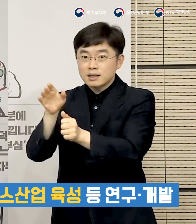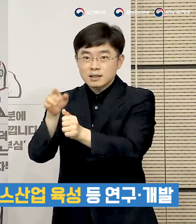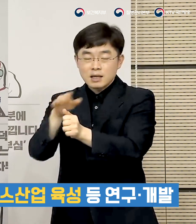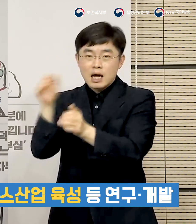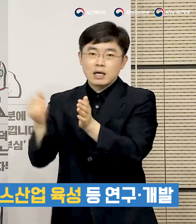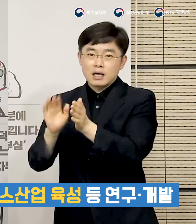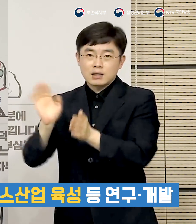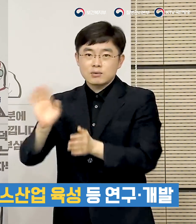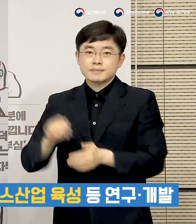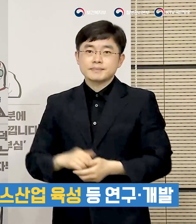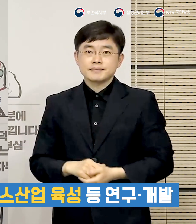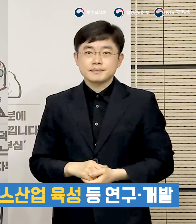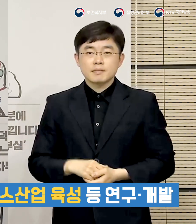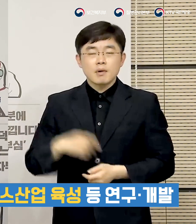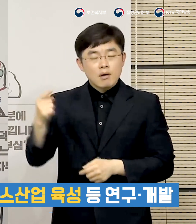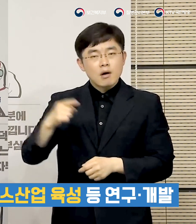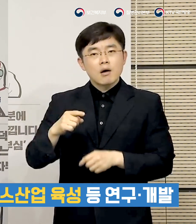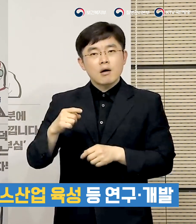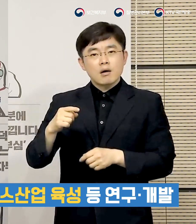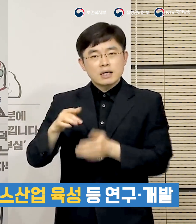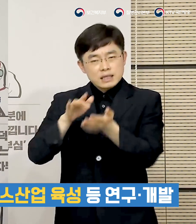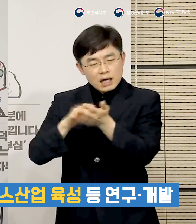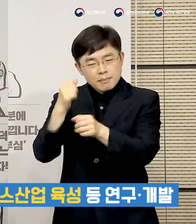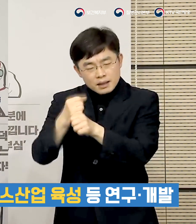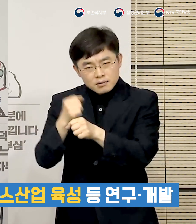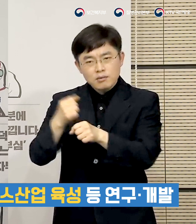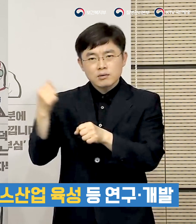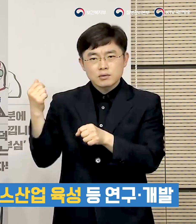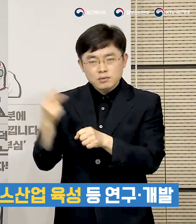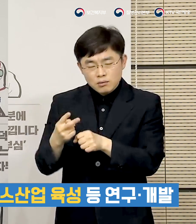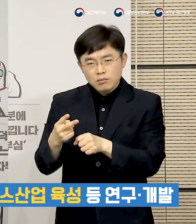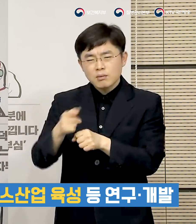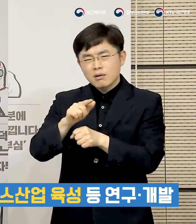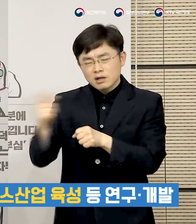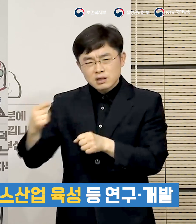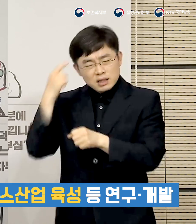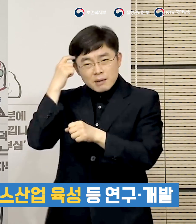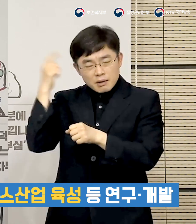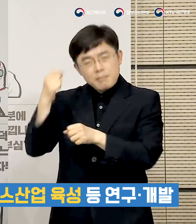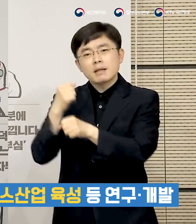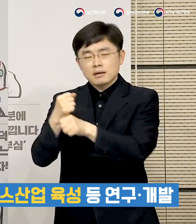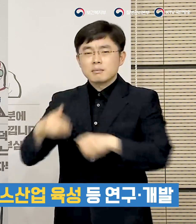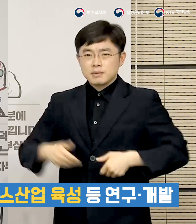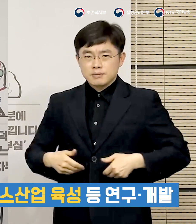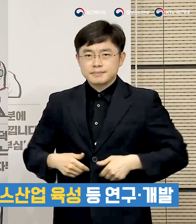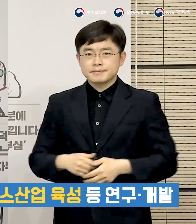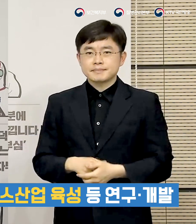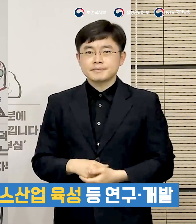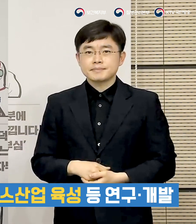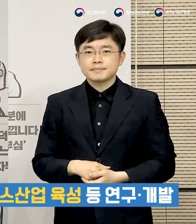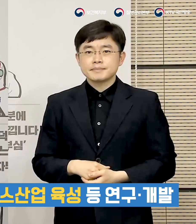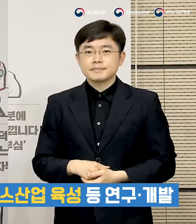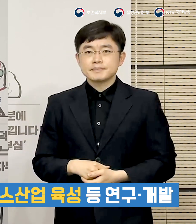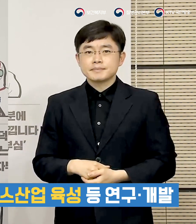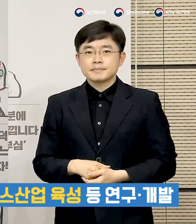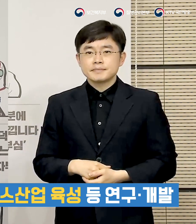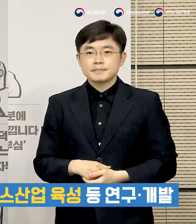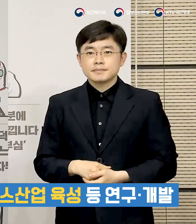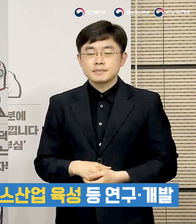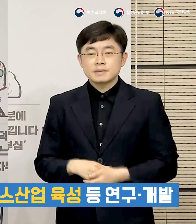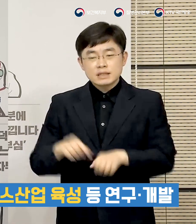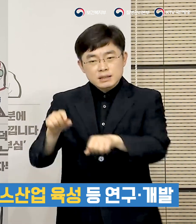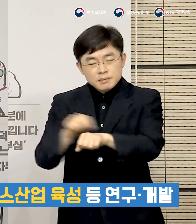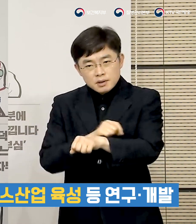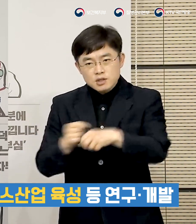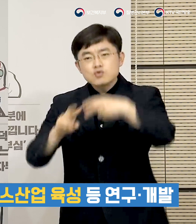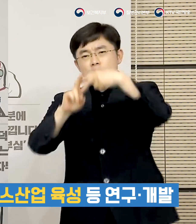육성을 위한 기술 개발이나 제품 개발이 필요한데 추가적으로 지금 하고 있는 부분들이 유전체